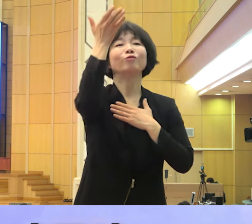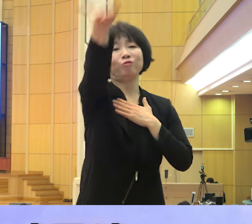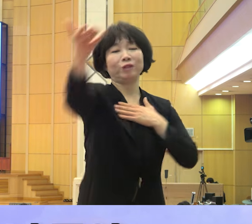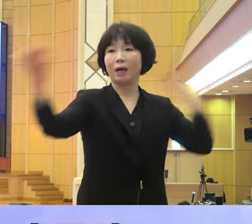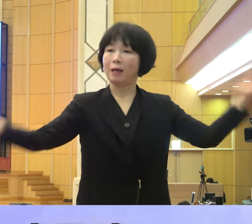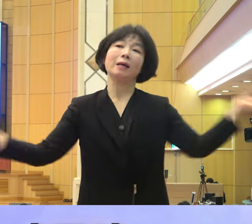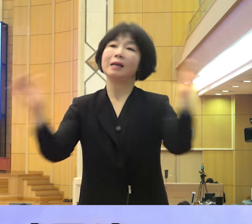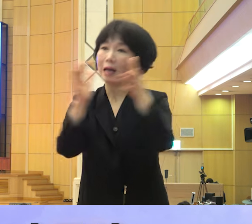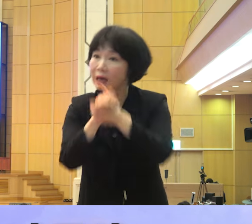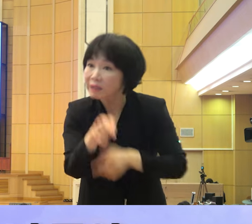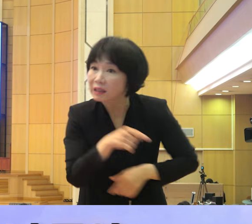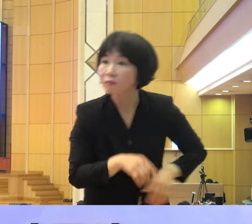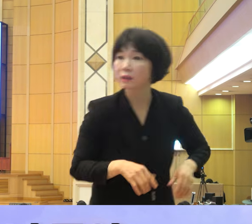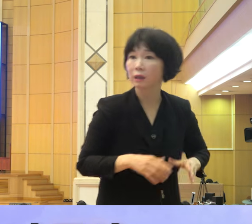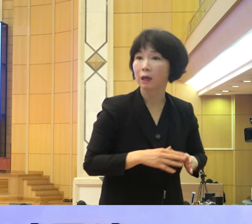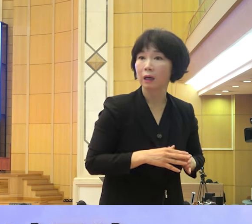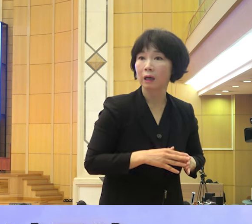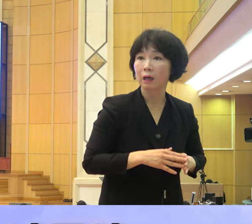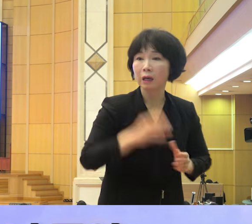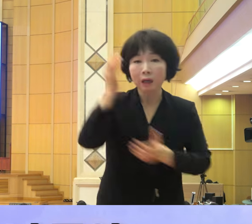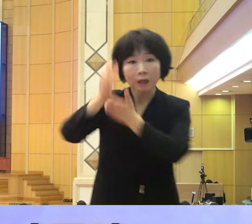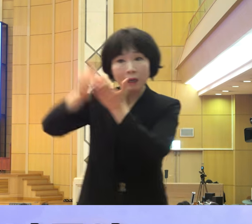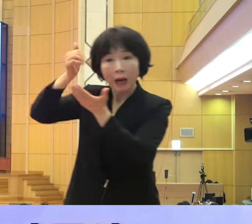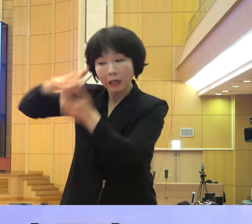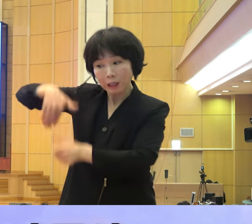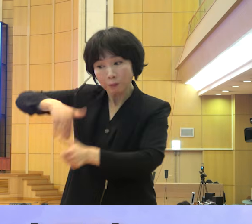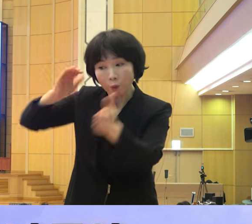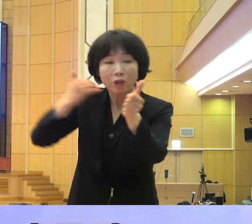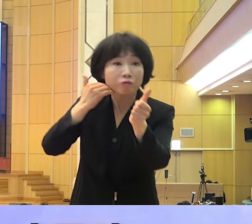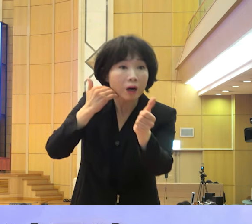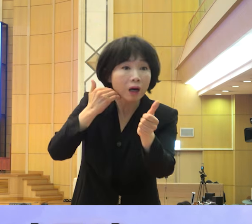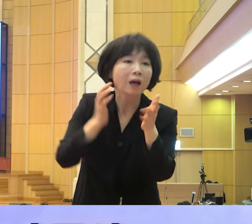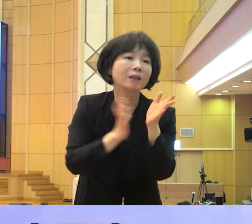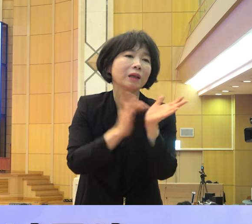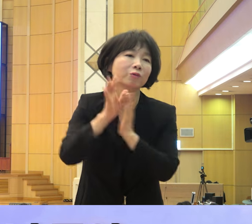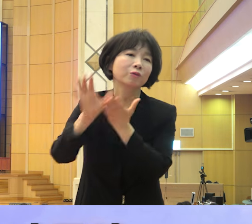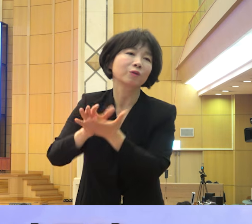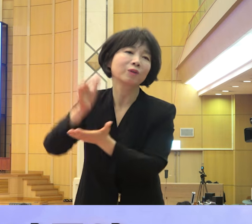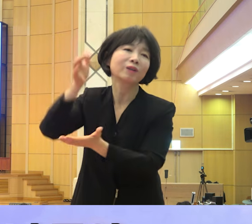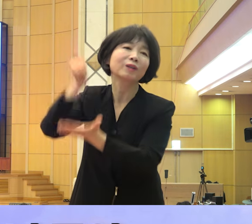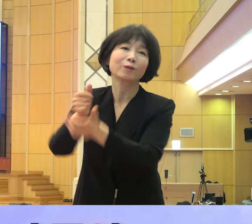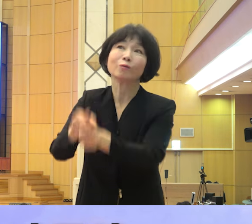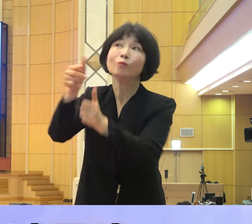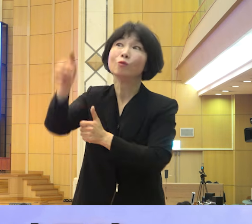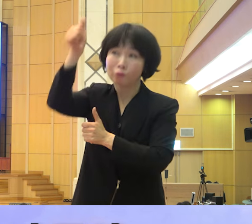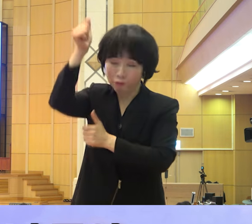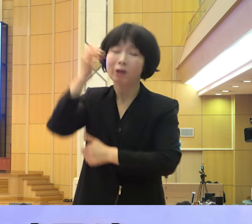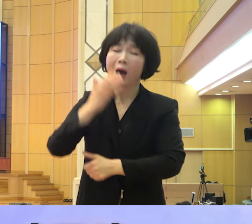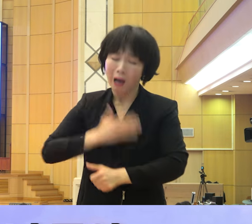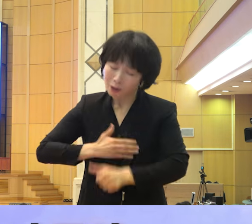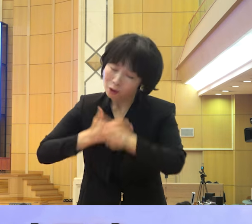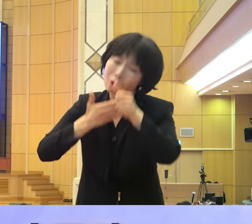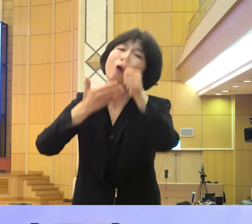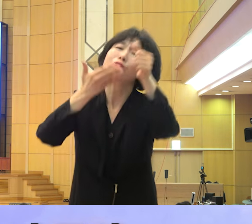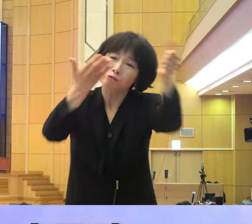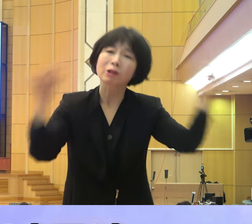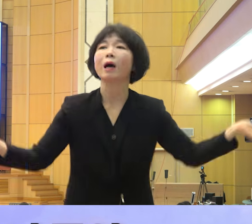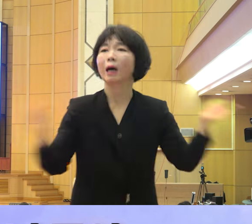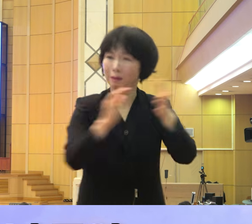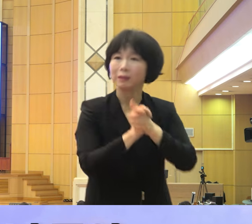하나님의 아들 그리스도 구주라는 사실을 자꾸만 알게 해주는 거예요. 증언하는